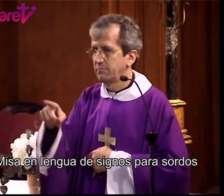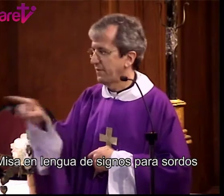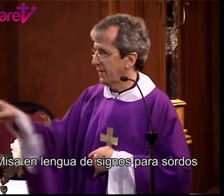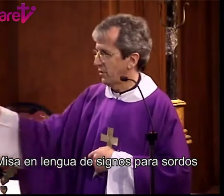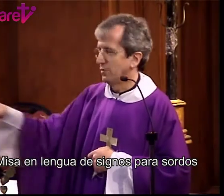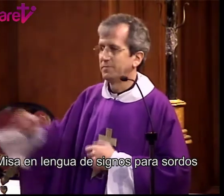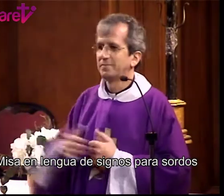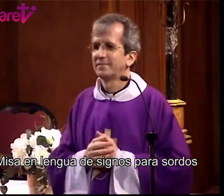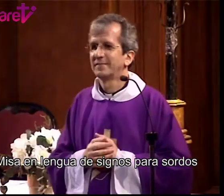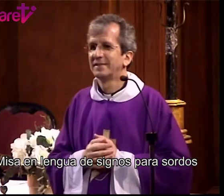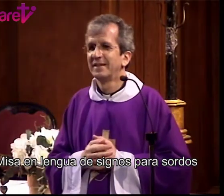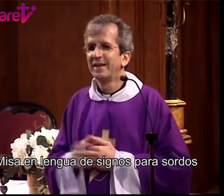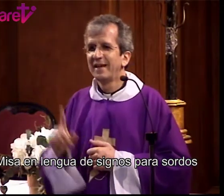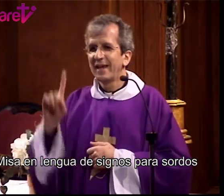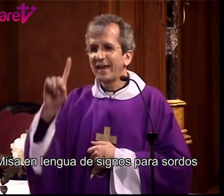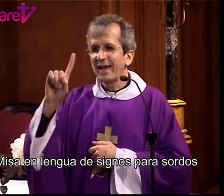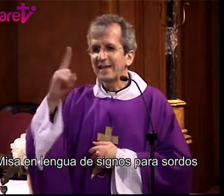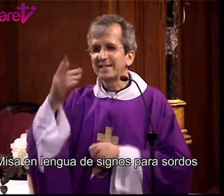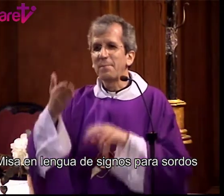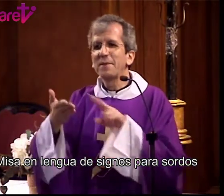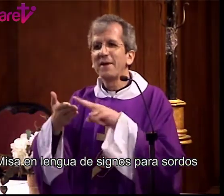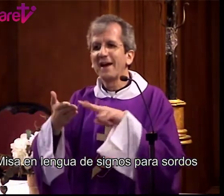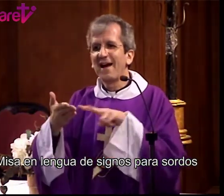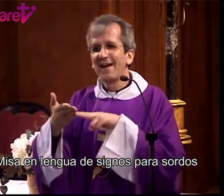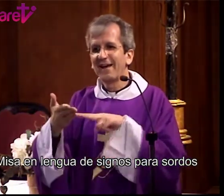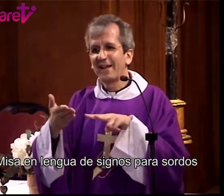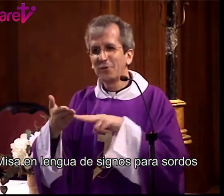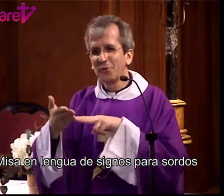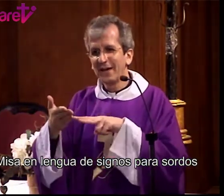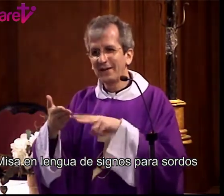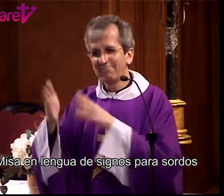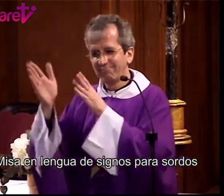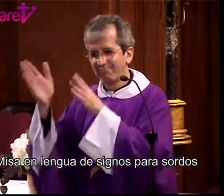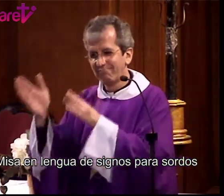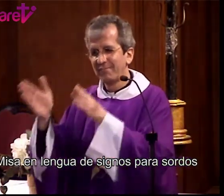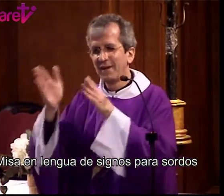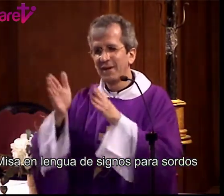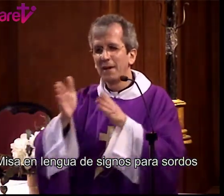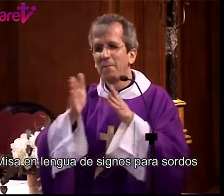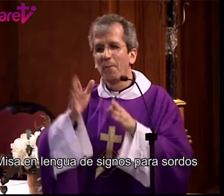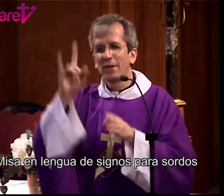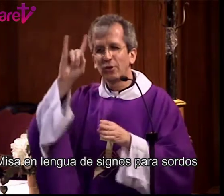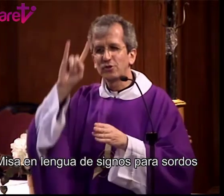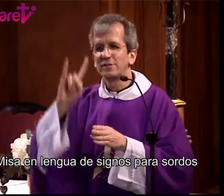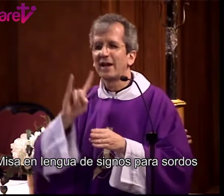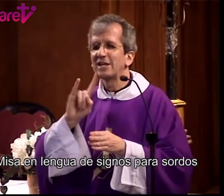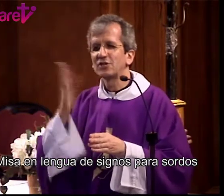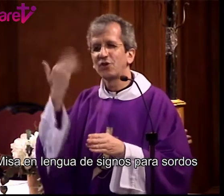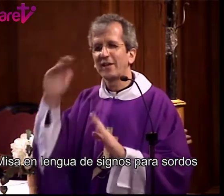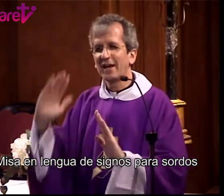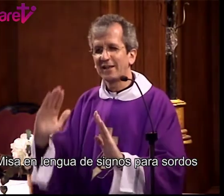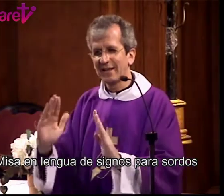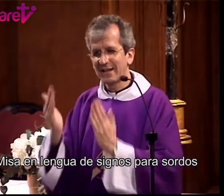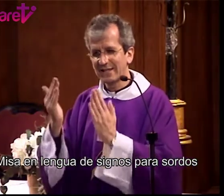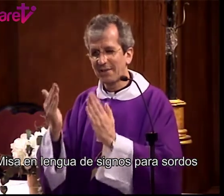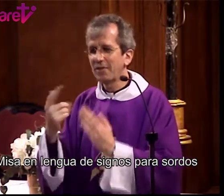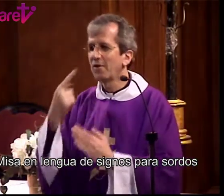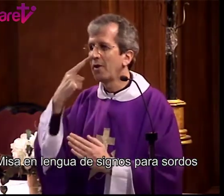Perfecto. Esta primera lectura, momentos de la historia de la salvación,